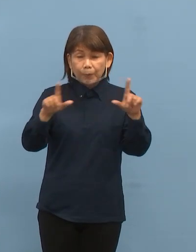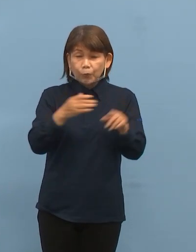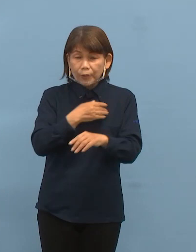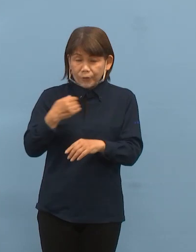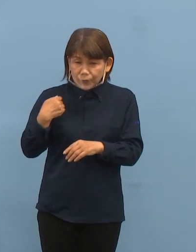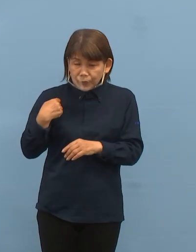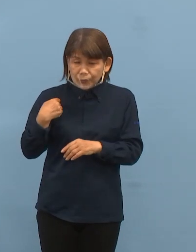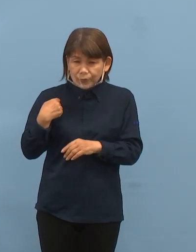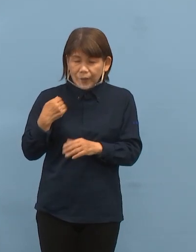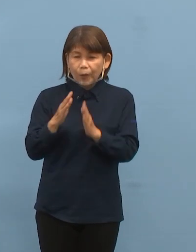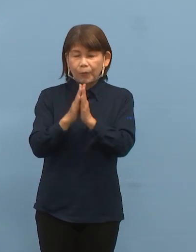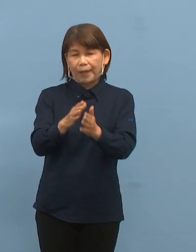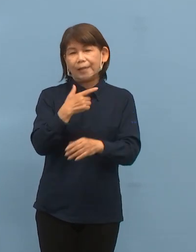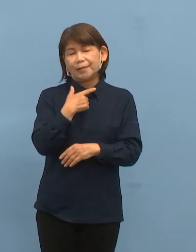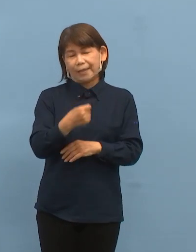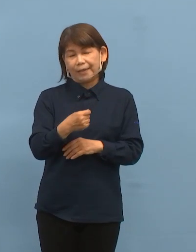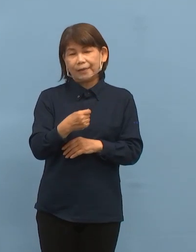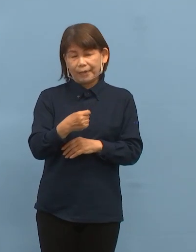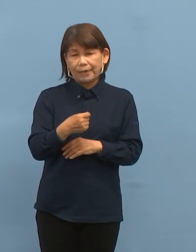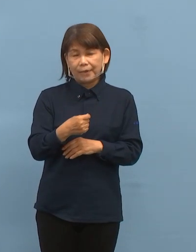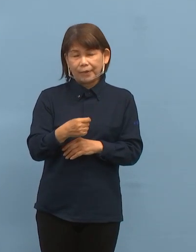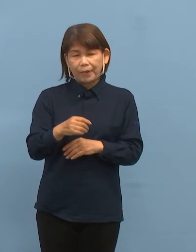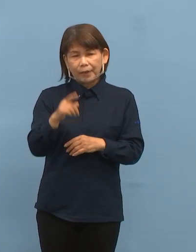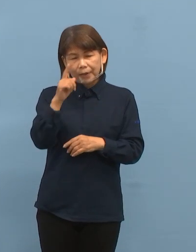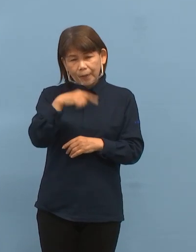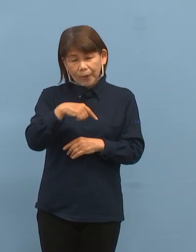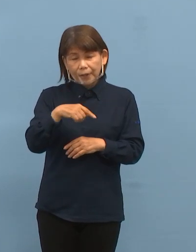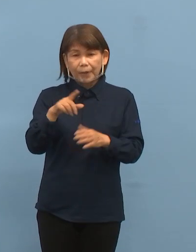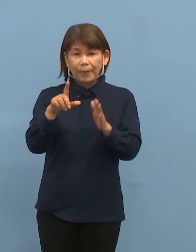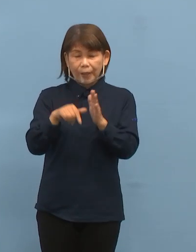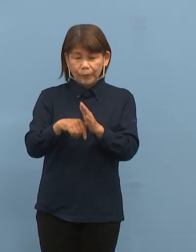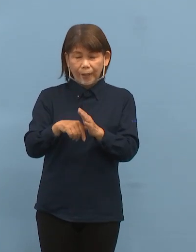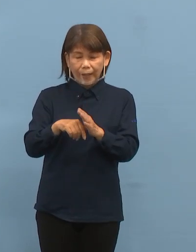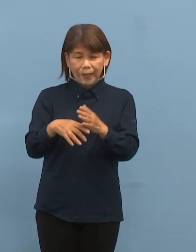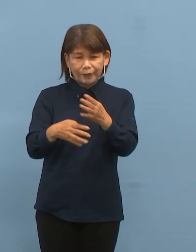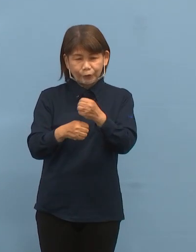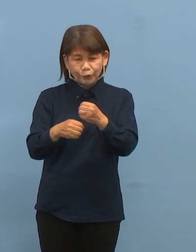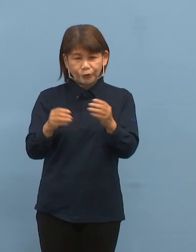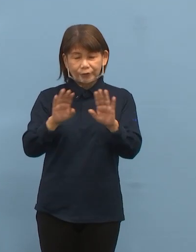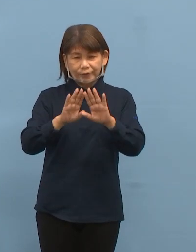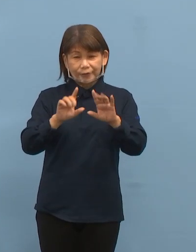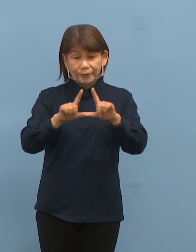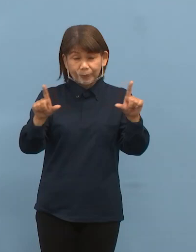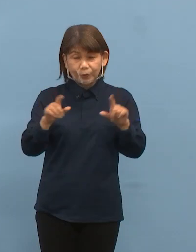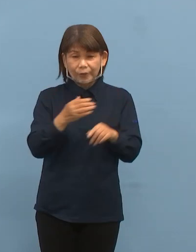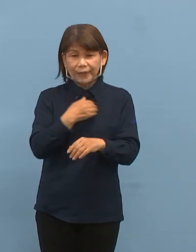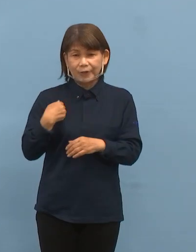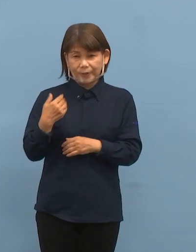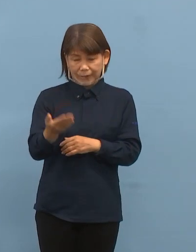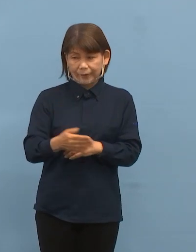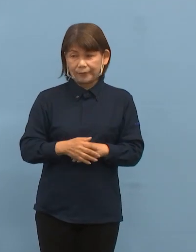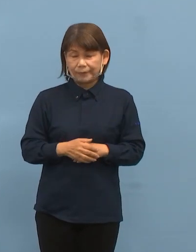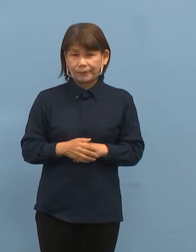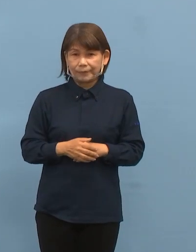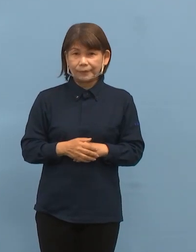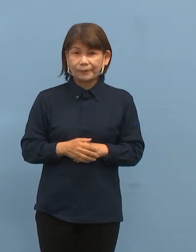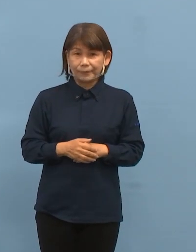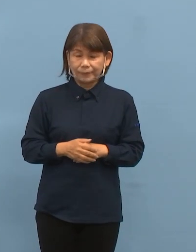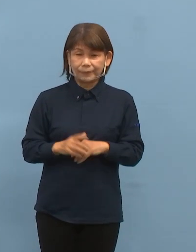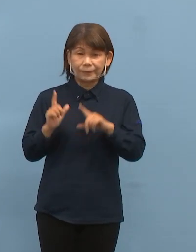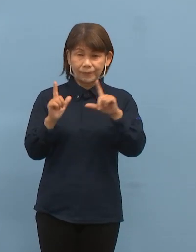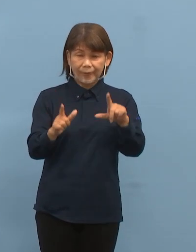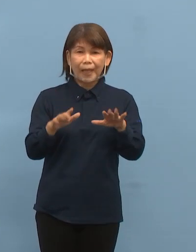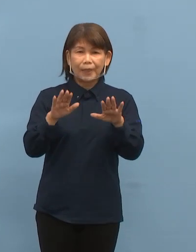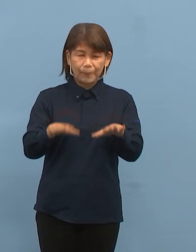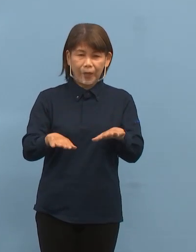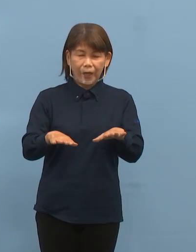ダメであればいつ頃になるかということを教えてください。 今の時点で開示できるという新しい情報は残念ながら